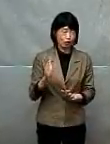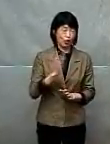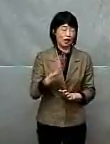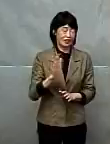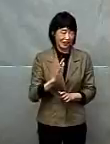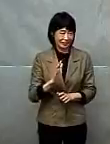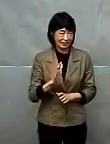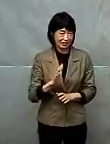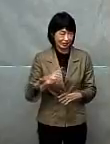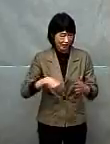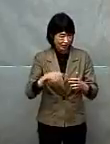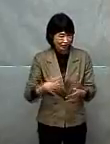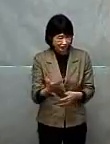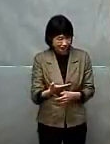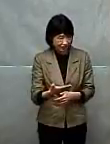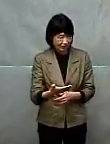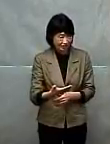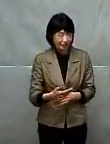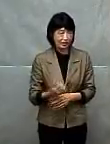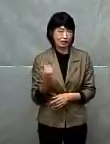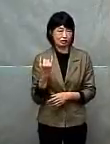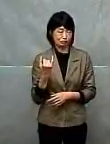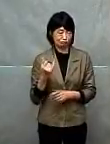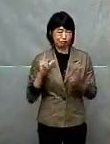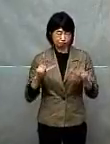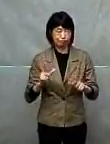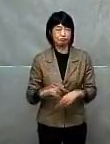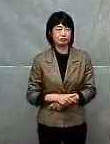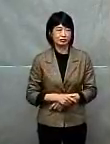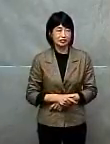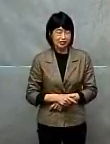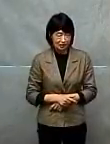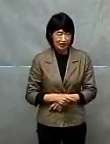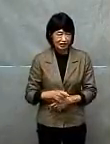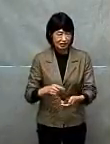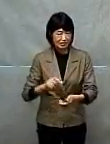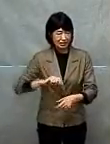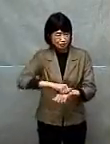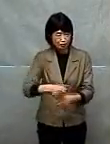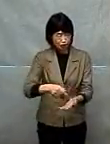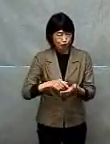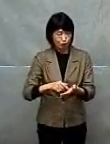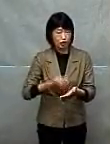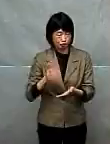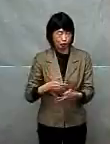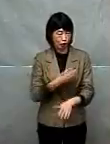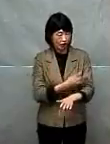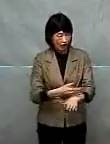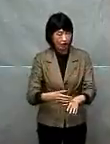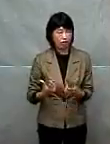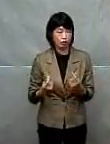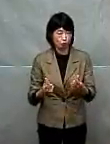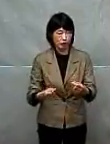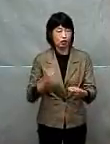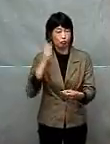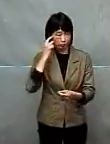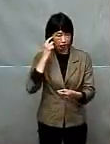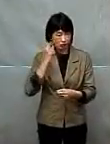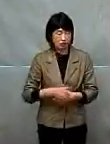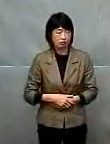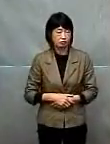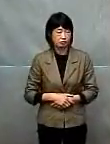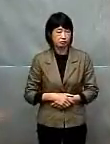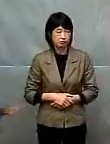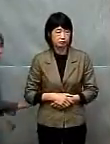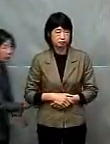の手が厳しいですけれども、流れは変えないでというふうに思っております。 わかりました。 はい。